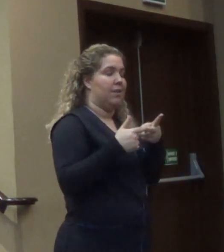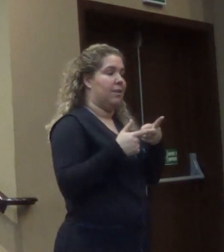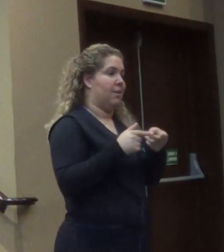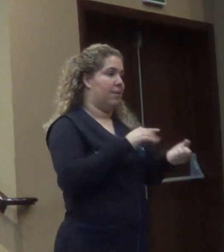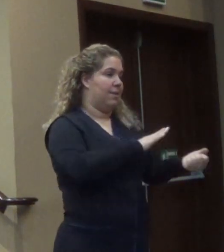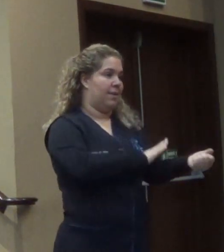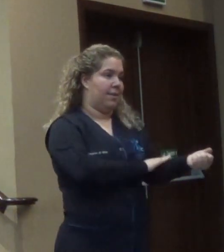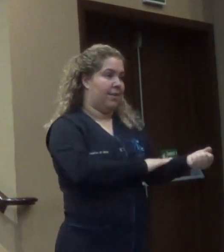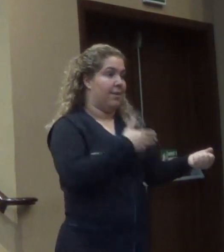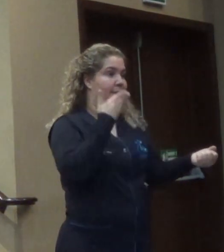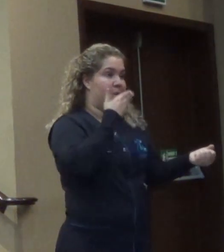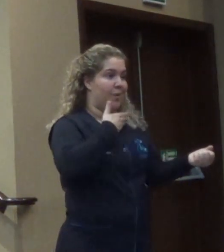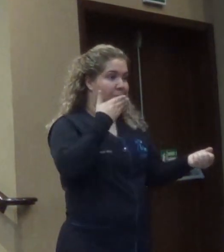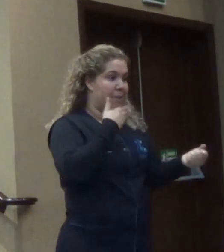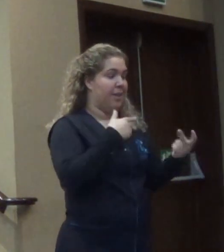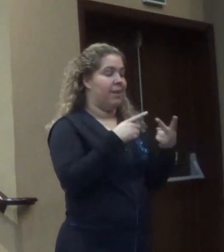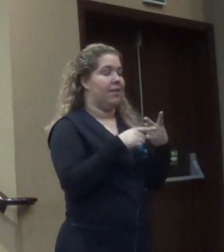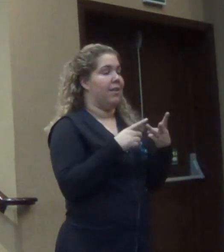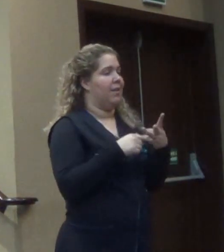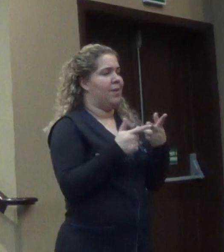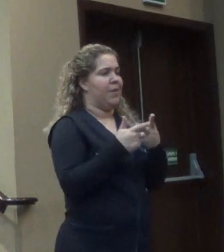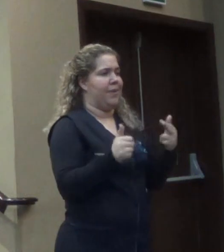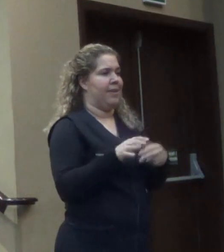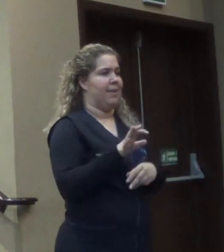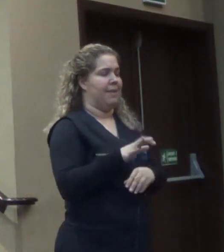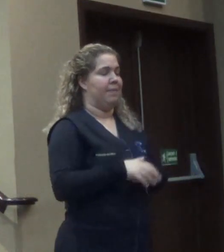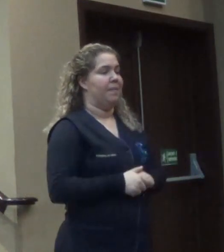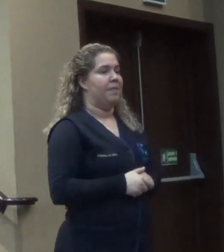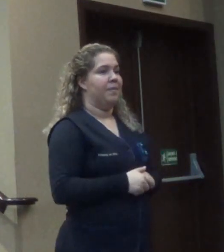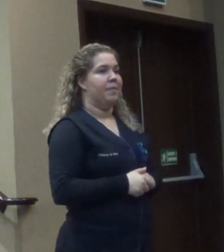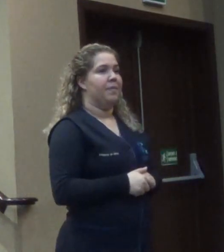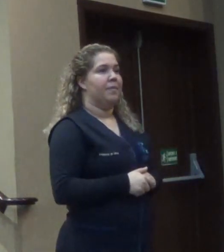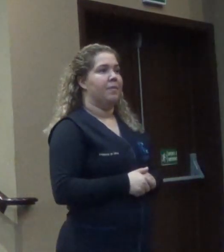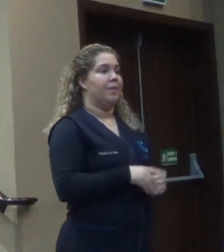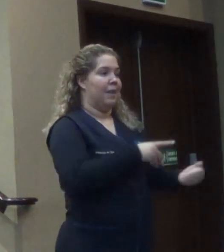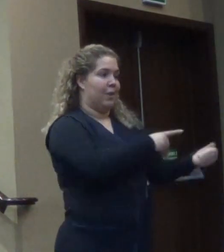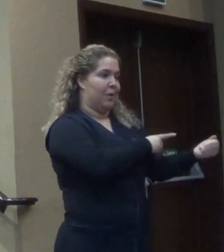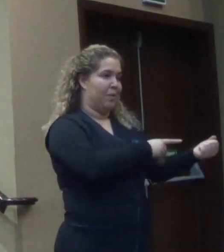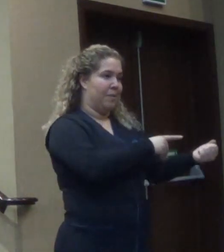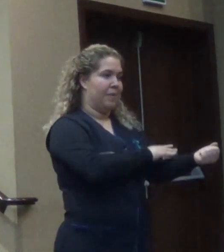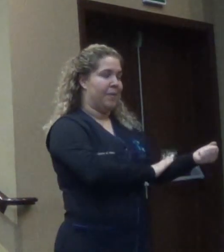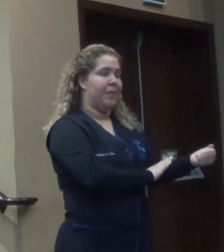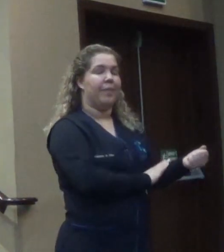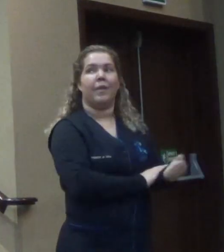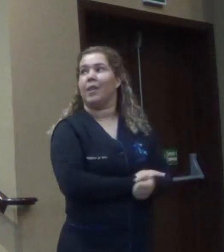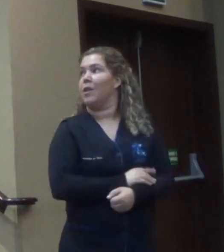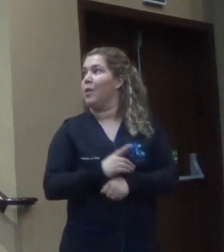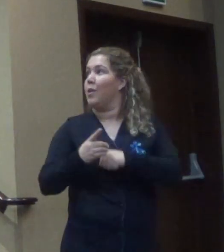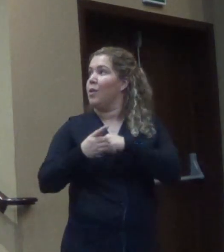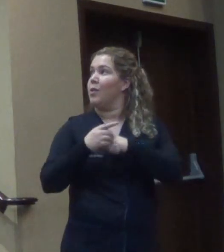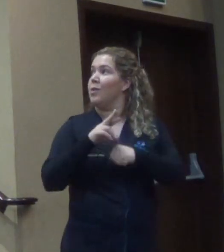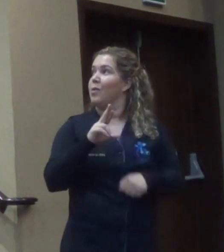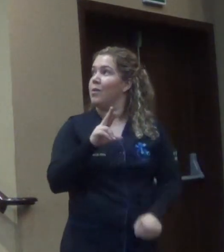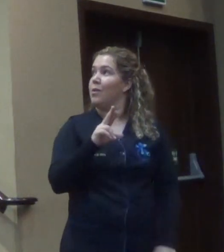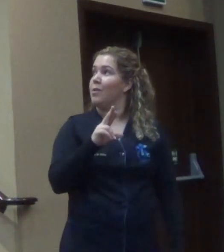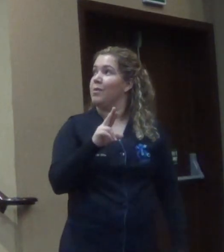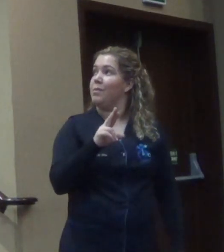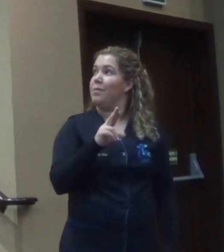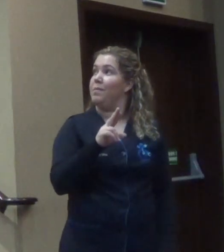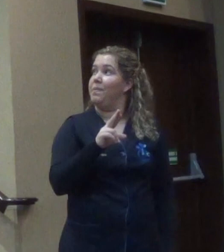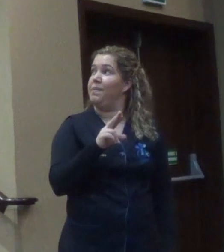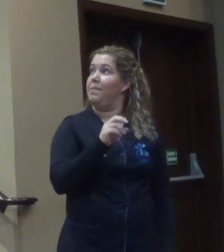ter esses telômeros maiores é uma perseguição. O Dr. Dean Ornish, que foi médico de